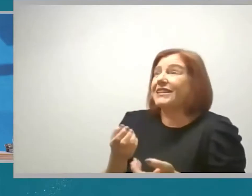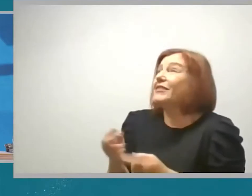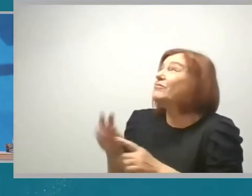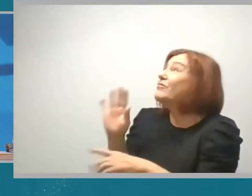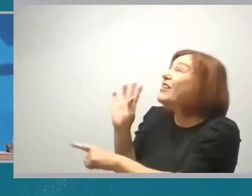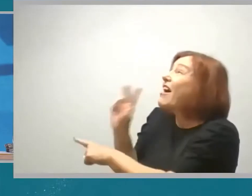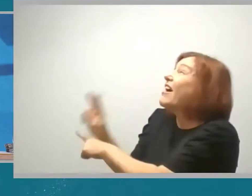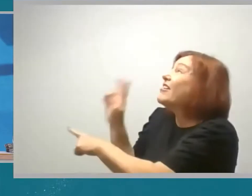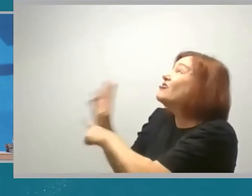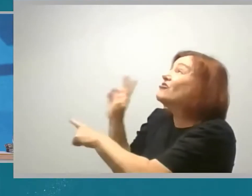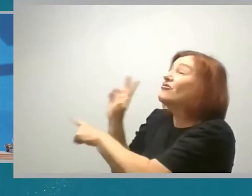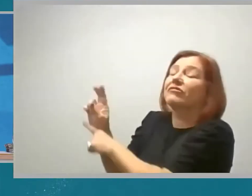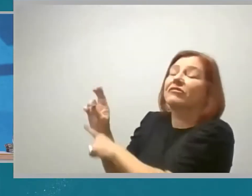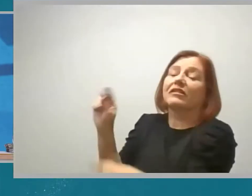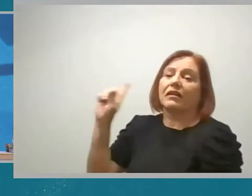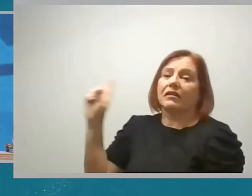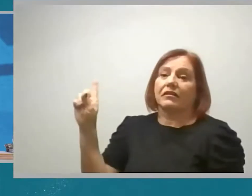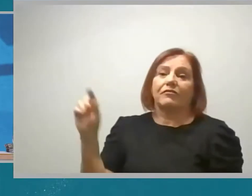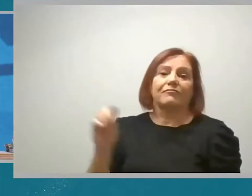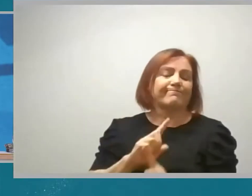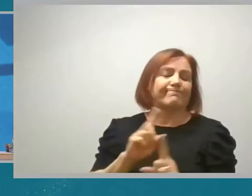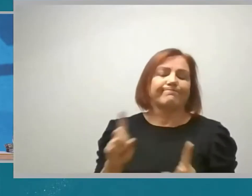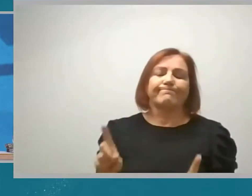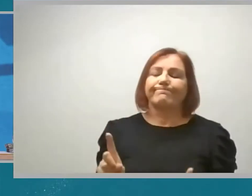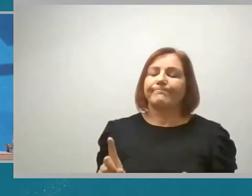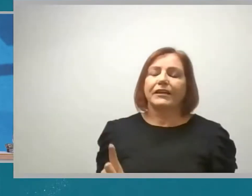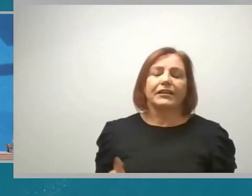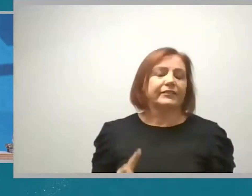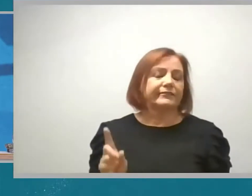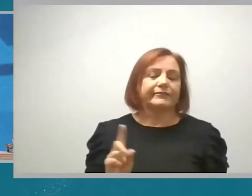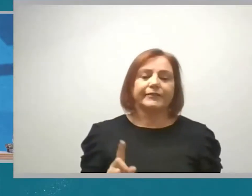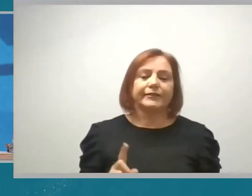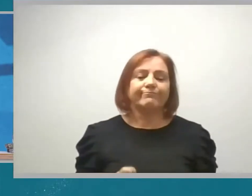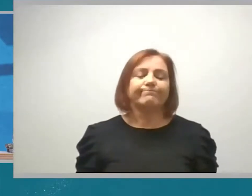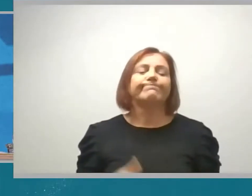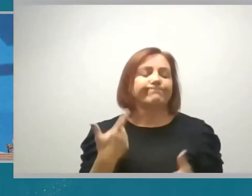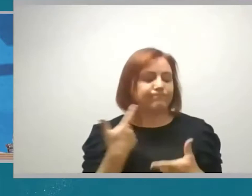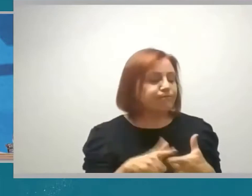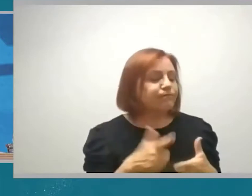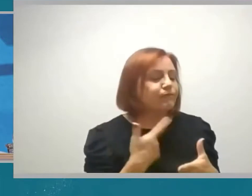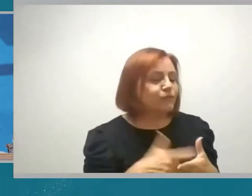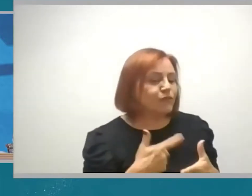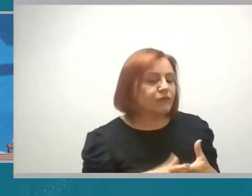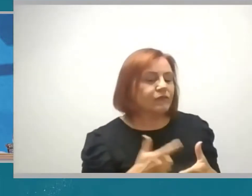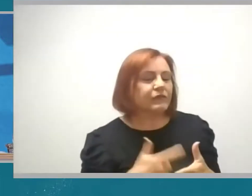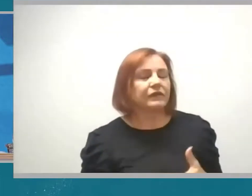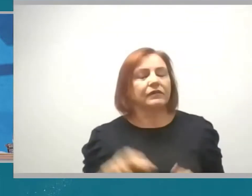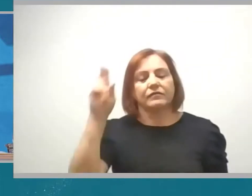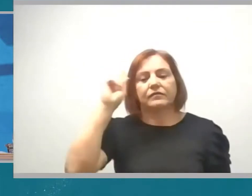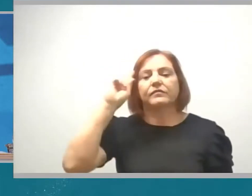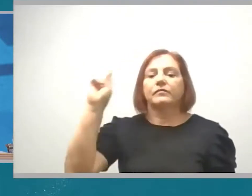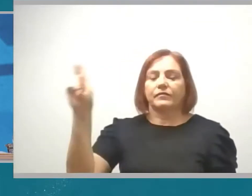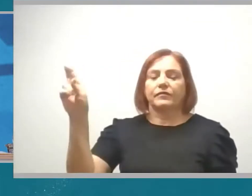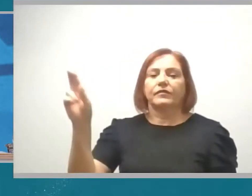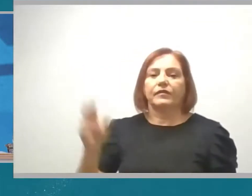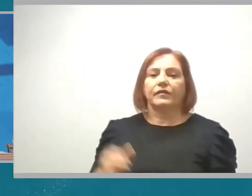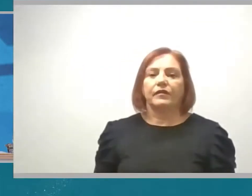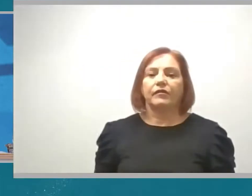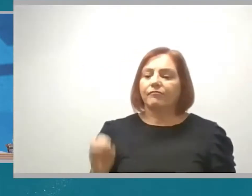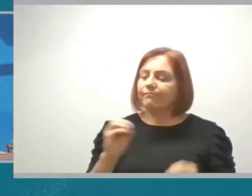Mas acaba, né, causando problemas ao Senhor. Ó Senhor